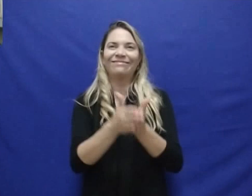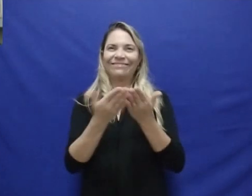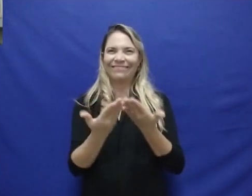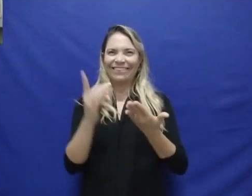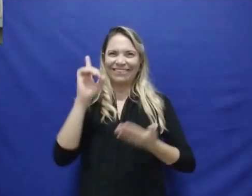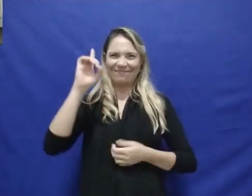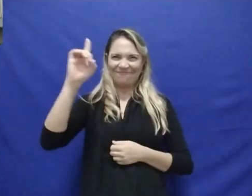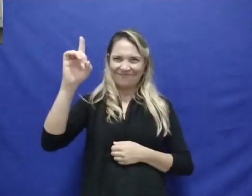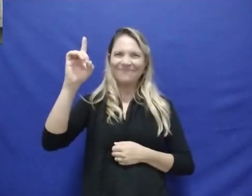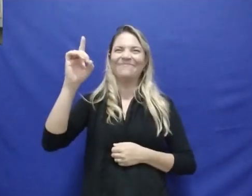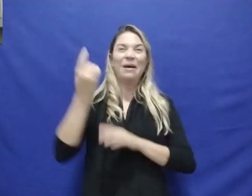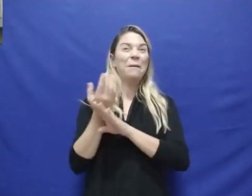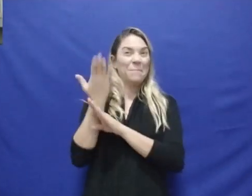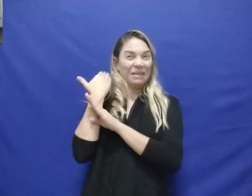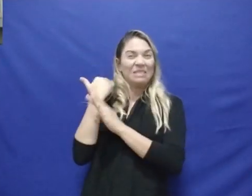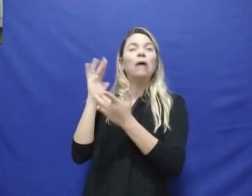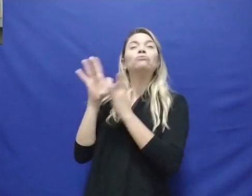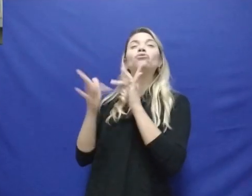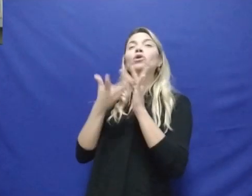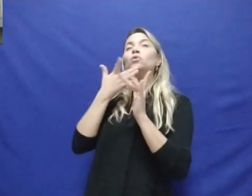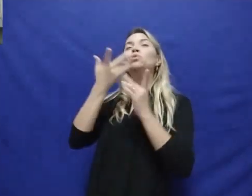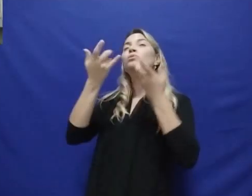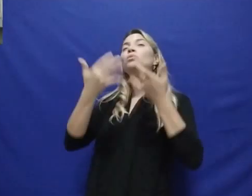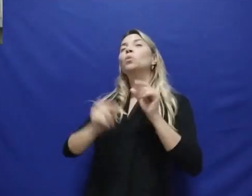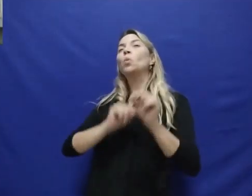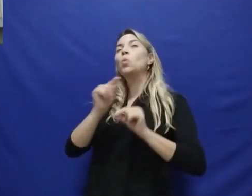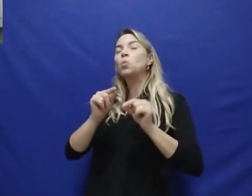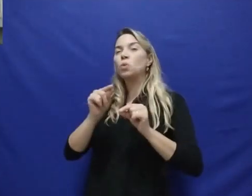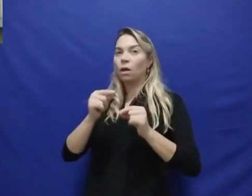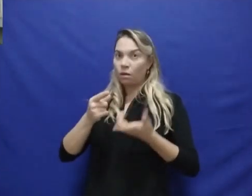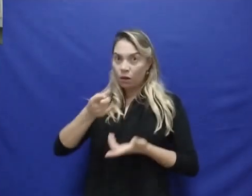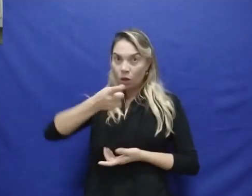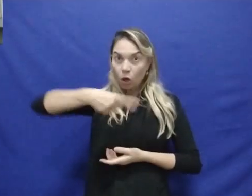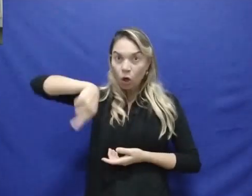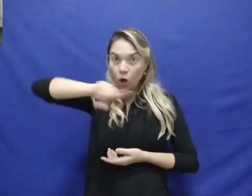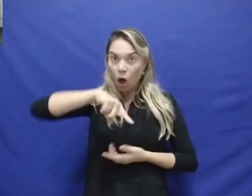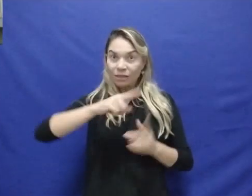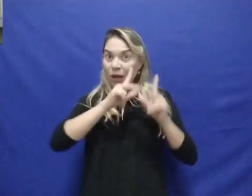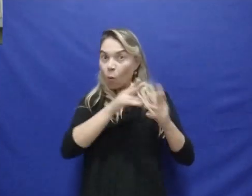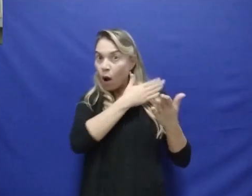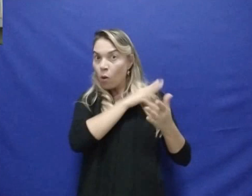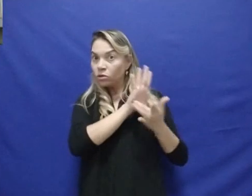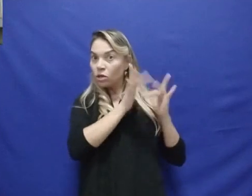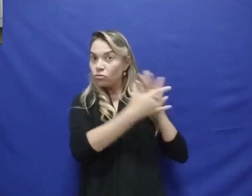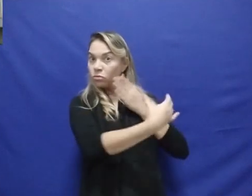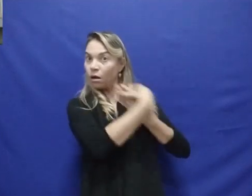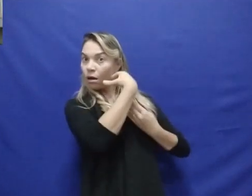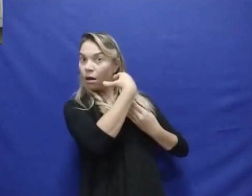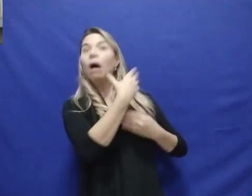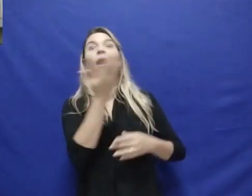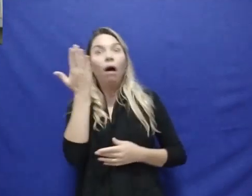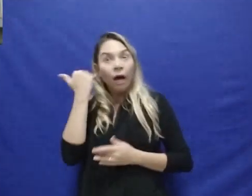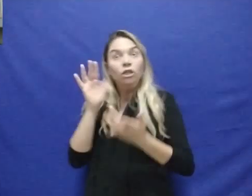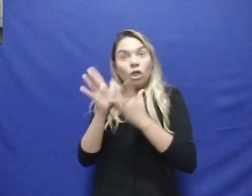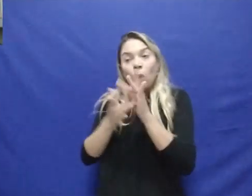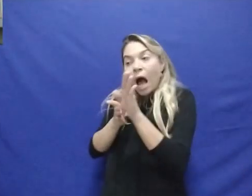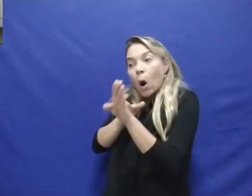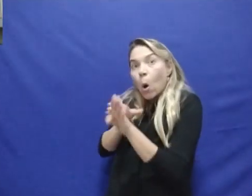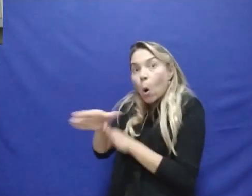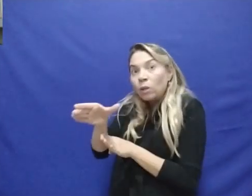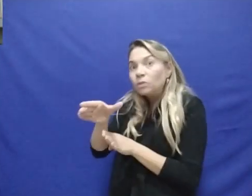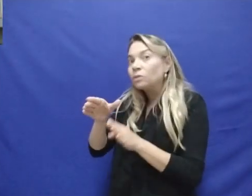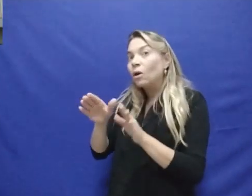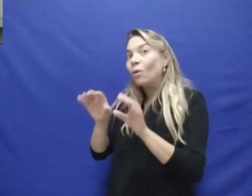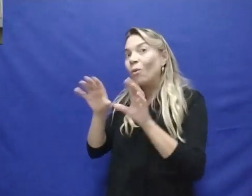dias, nós os cristãos, o que nos diz hoje: vede as oportunidades dadas por Deus. No